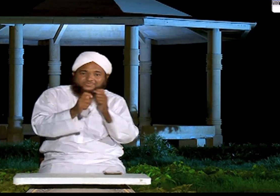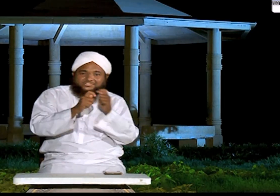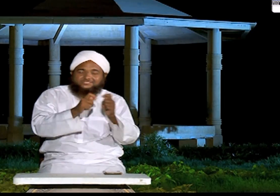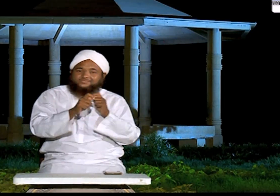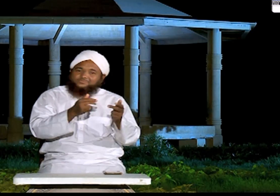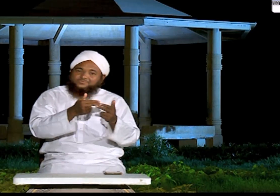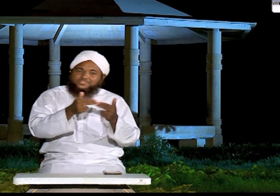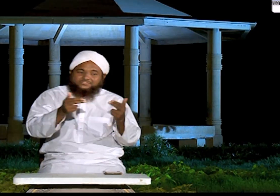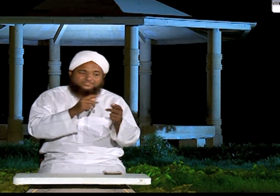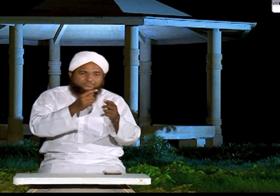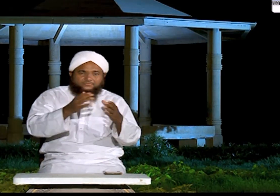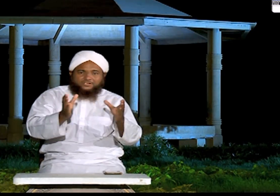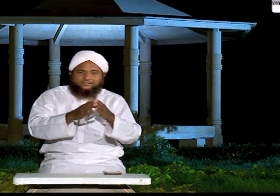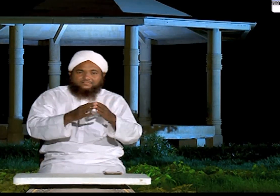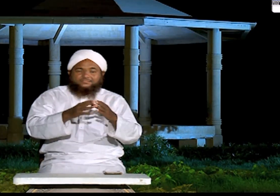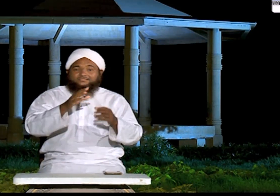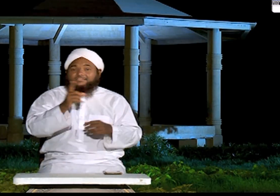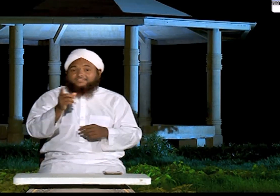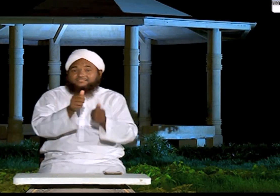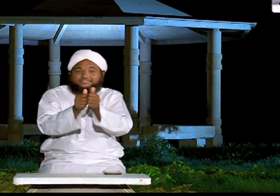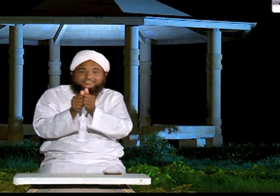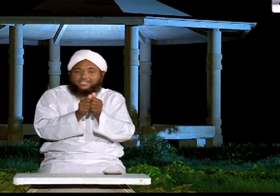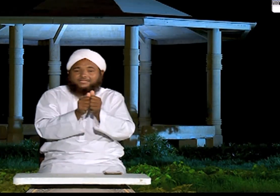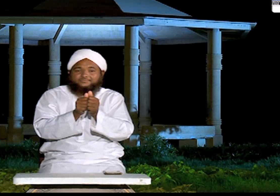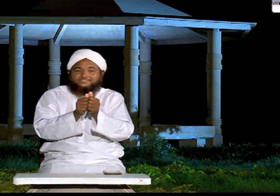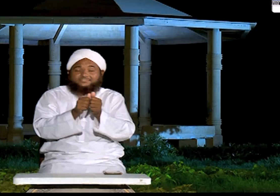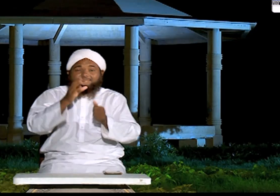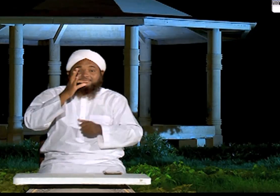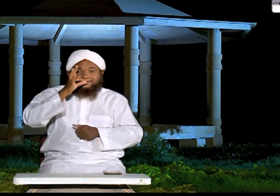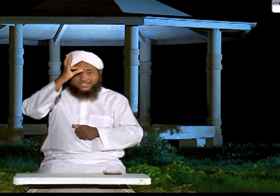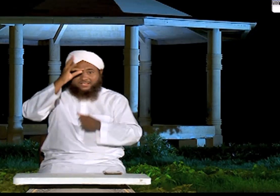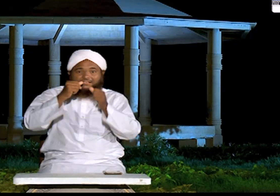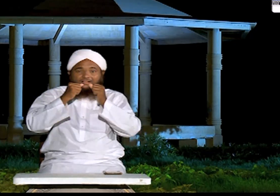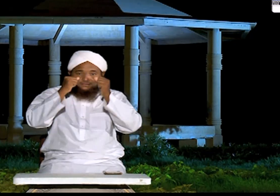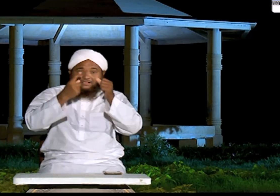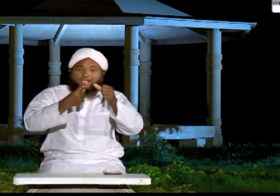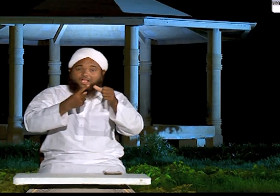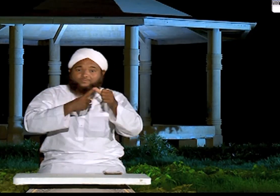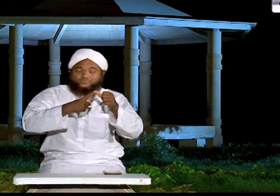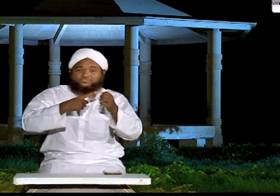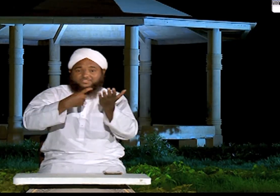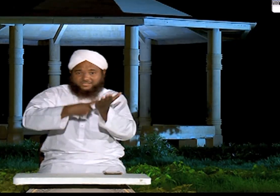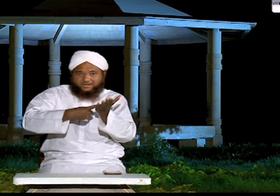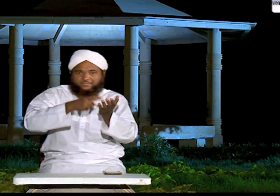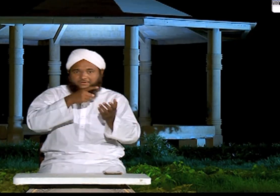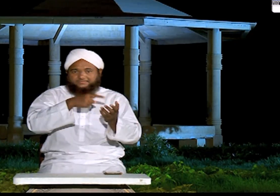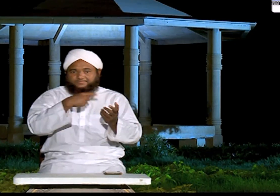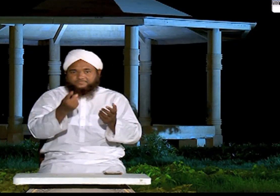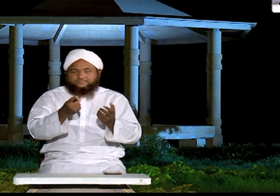کی اس مجلس سے مشاورت میں صحابی رسول حضرت سیدنا عبد الرحمن منعوف رضی اللہ عنہ بھی تھے جو